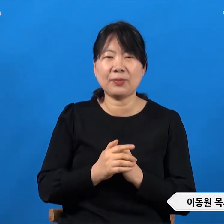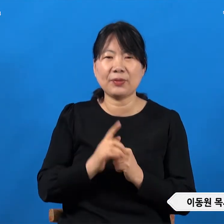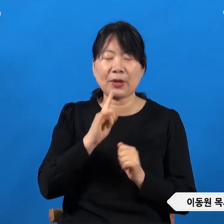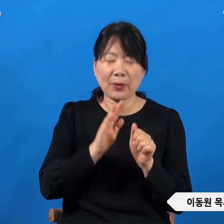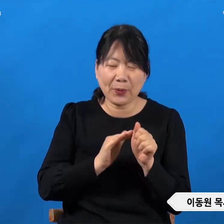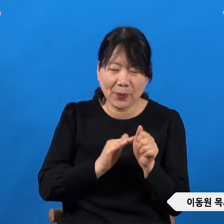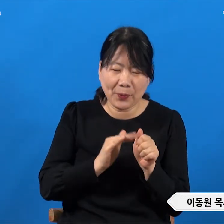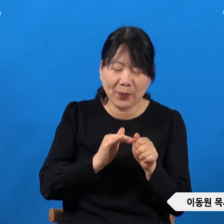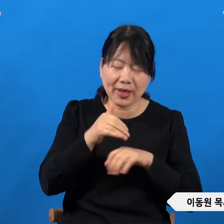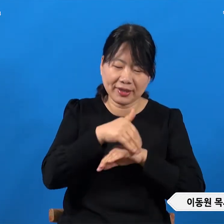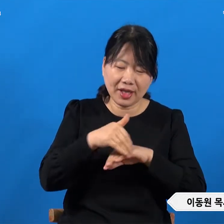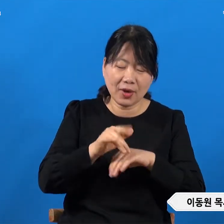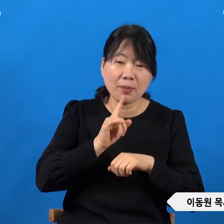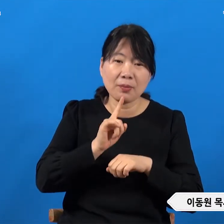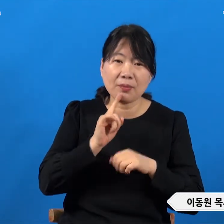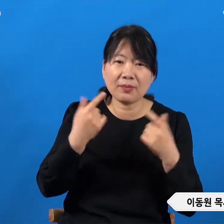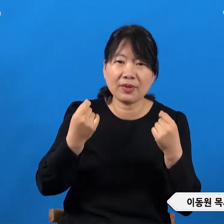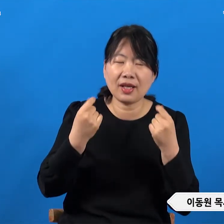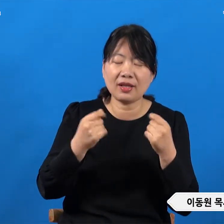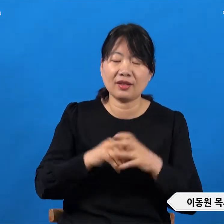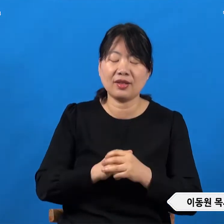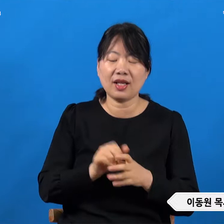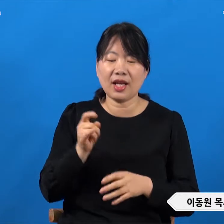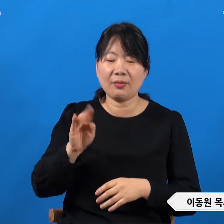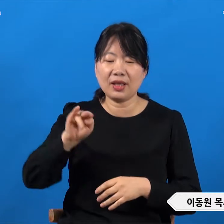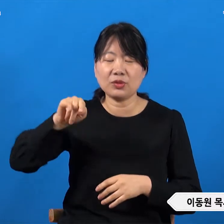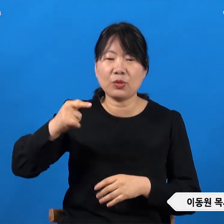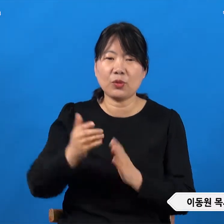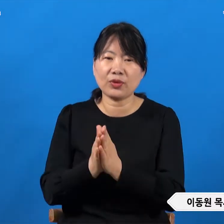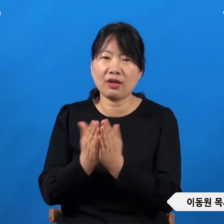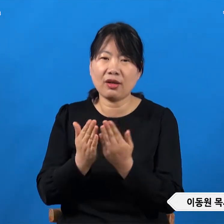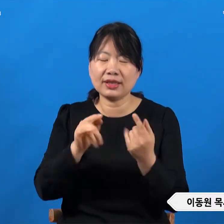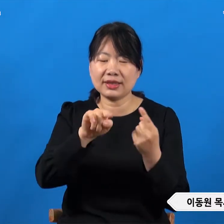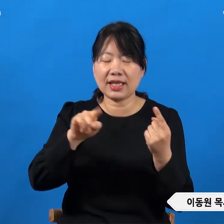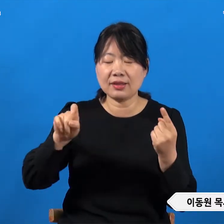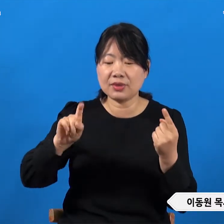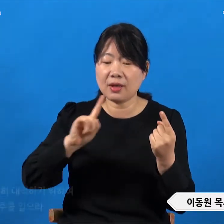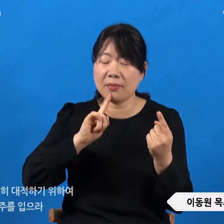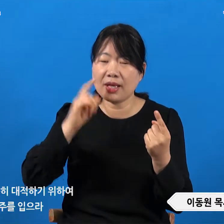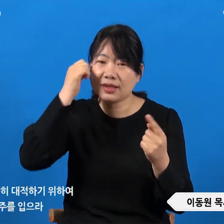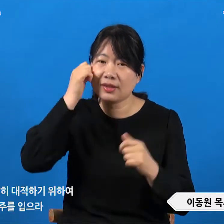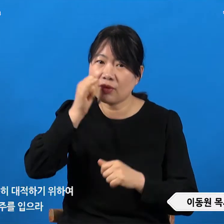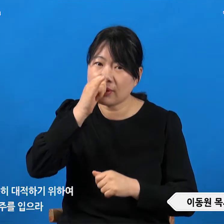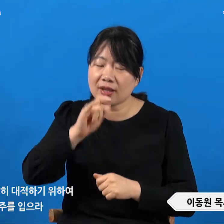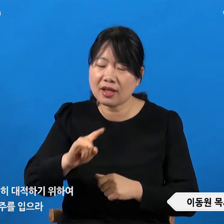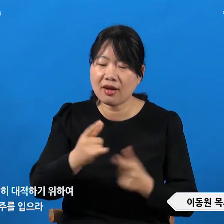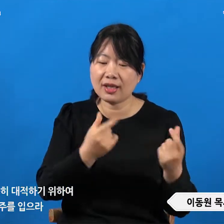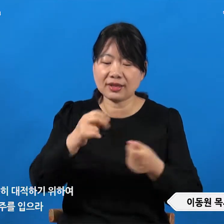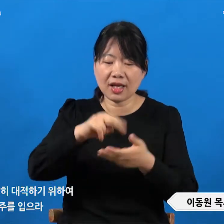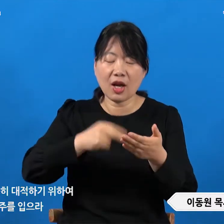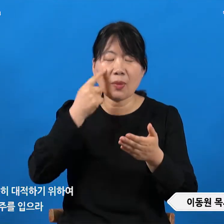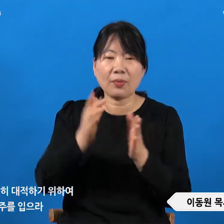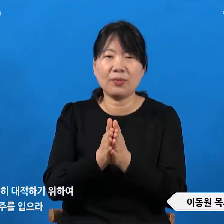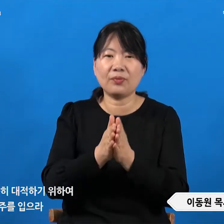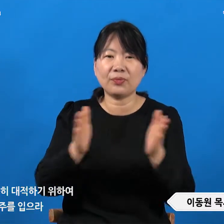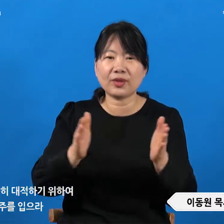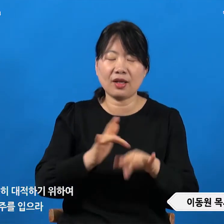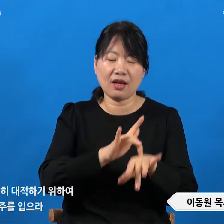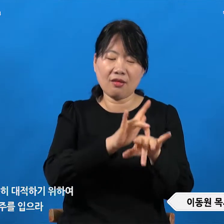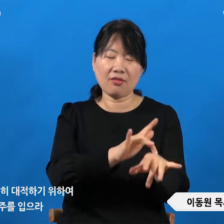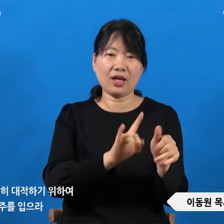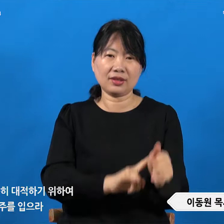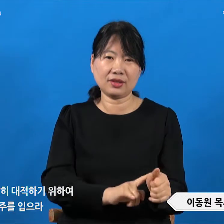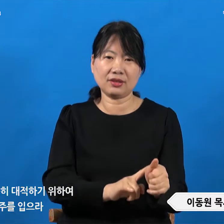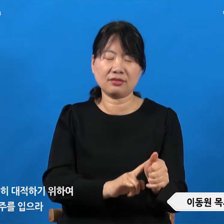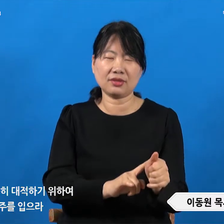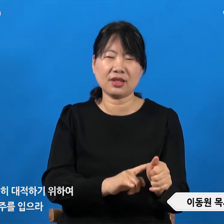말이죠. 에베소서 6장 11절의 말씀을 기억하시나요? 같이 한번 읽어볼까요? 시작.